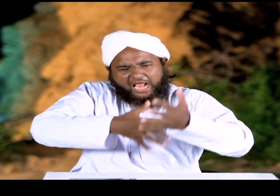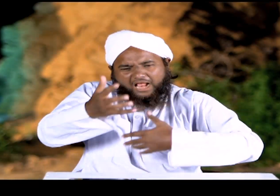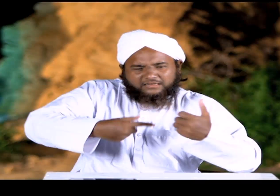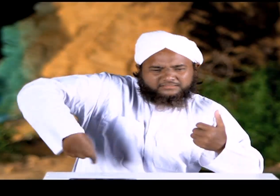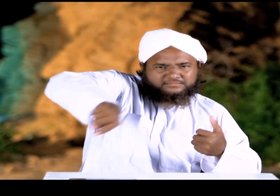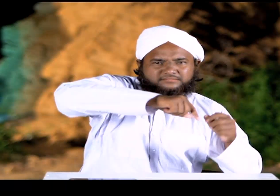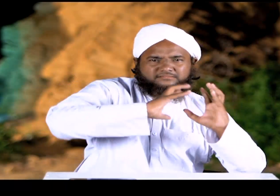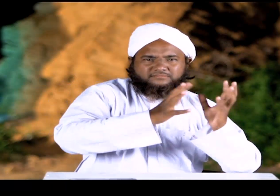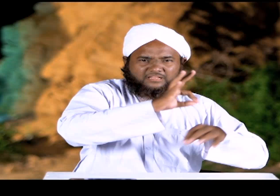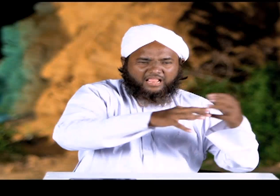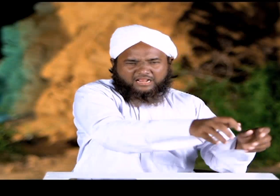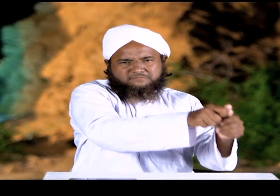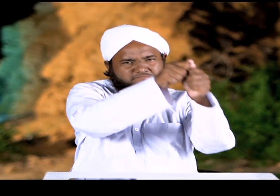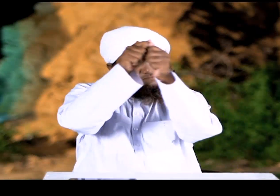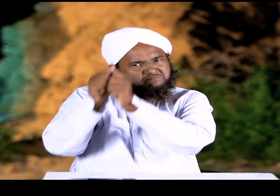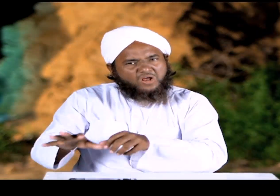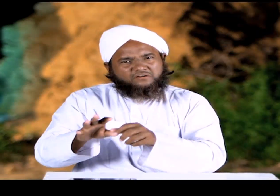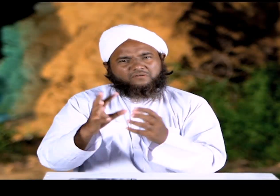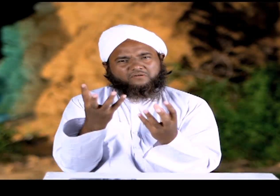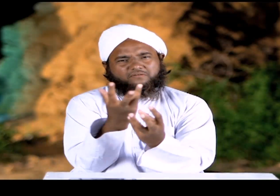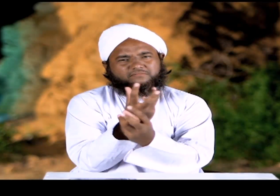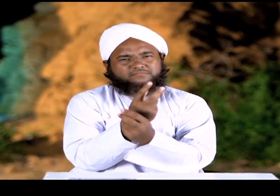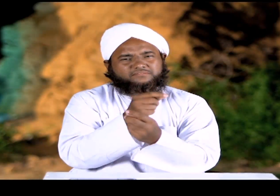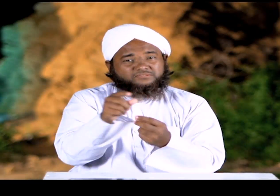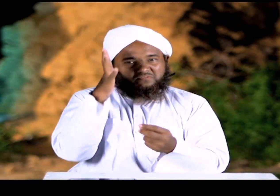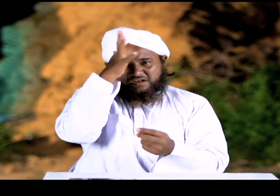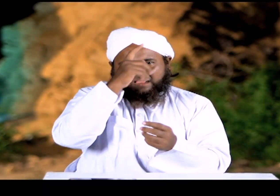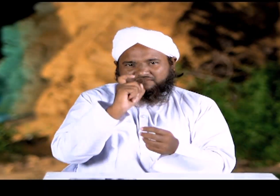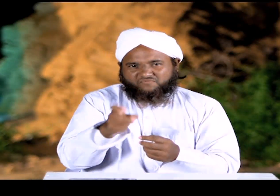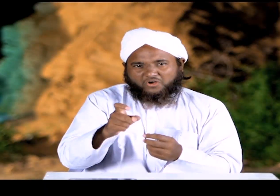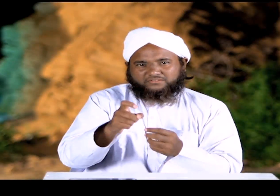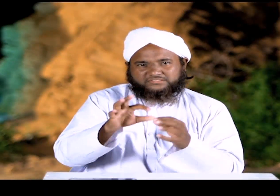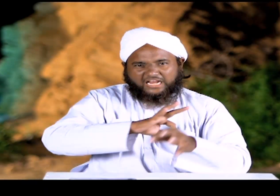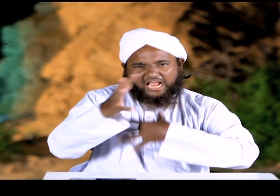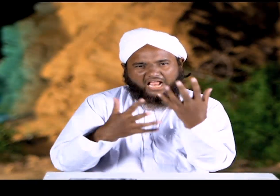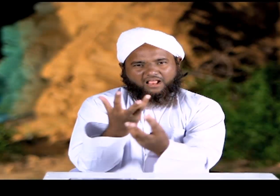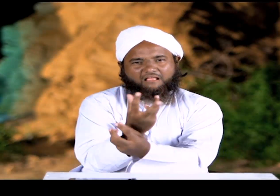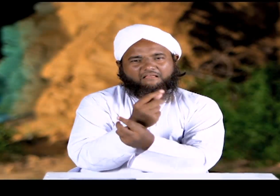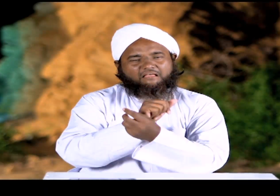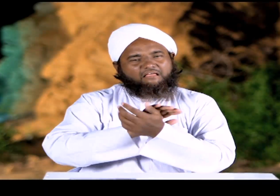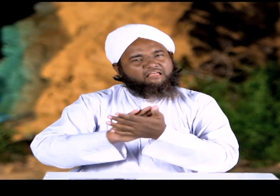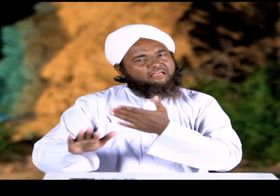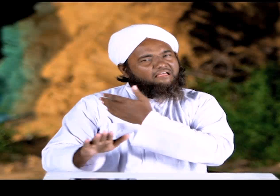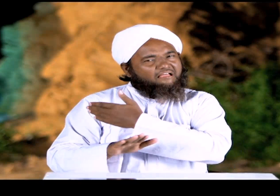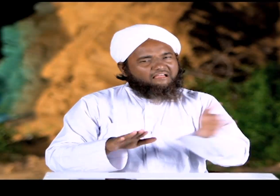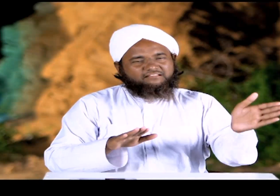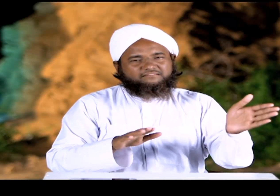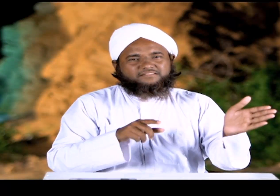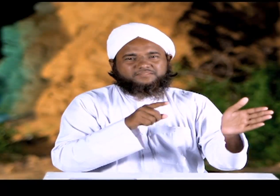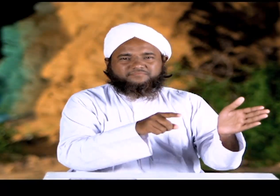کی خندق میں ڈال دیا، اور بدنصیب آگ میں جل کر بھسم ہو گیا۔ امام عالی